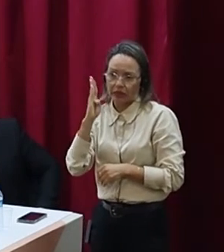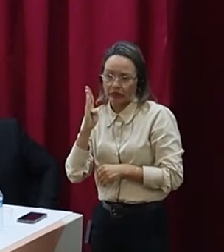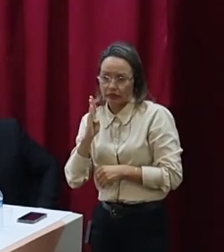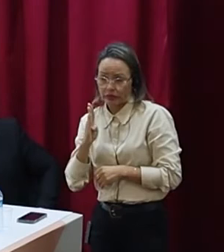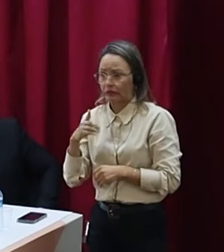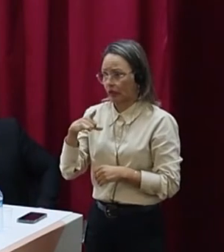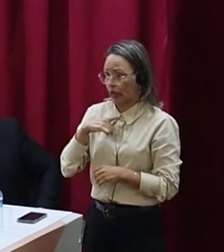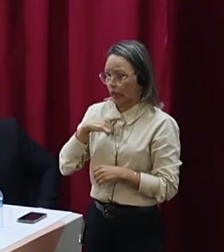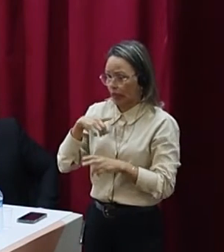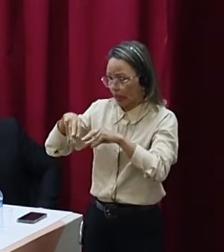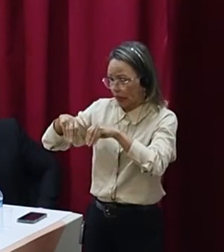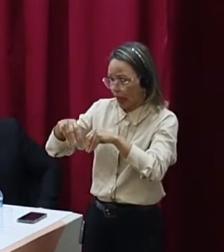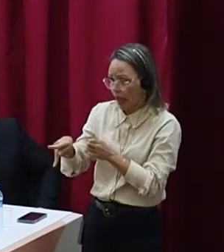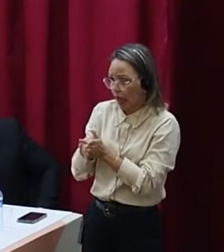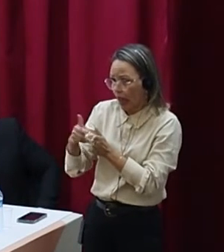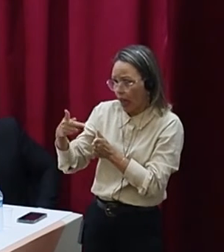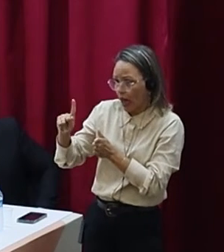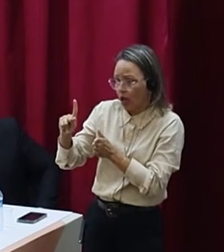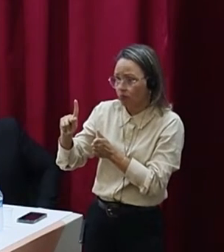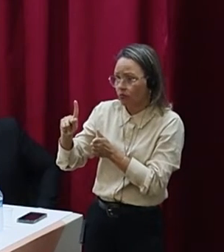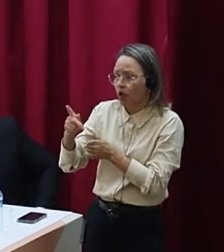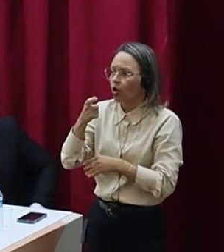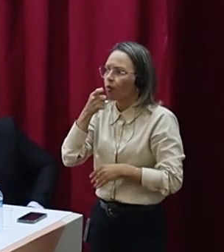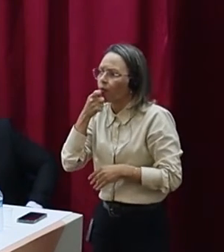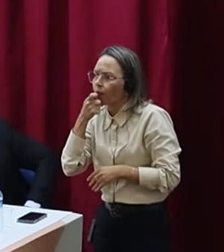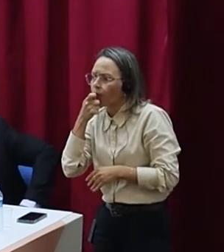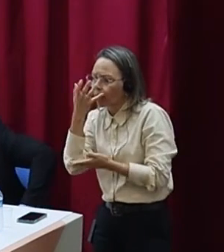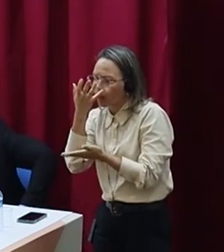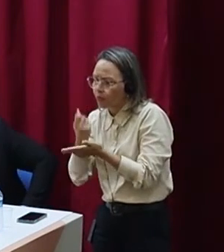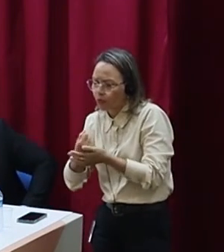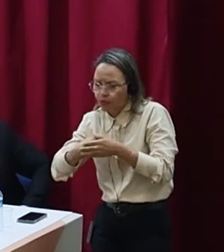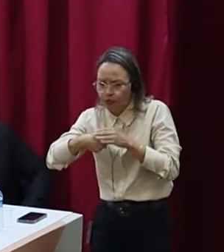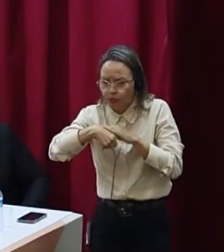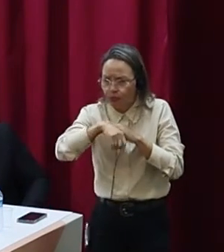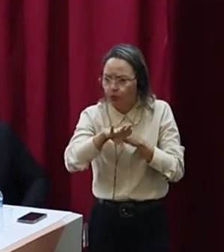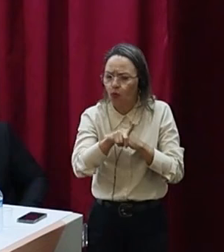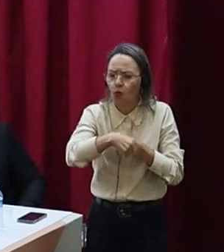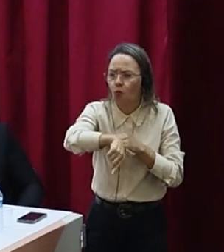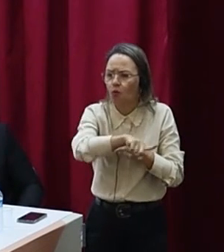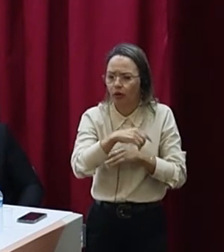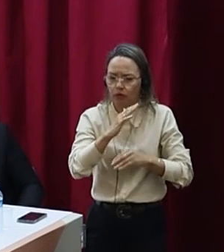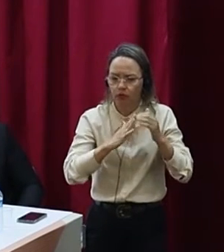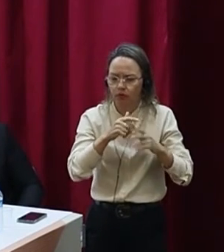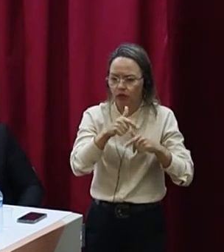latifundio envió un audio a sus funcionarios en el que prohibía el uso del guaraní en la hacienda, en la